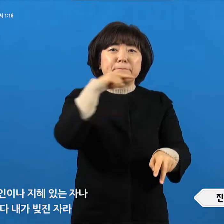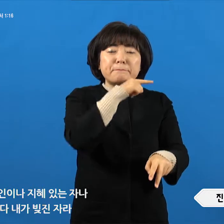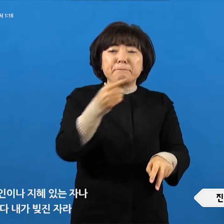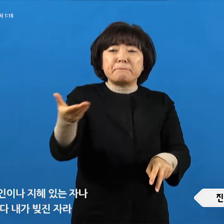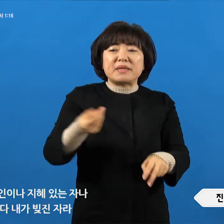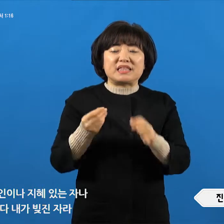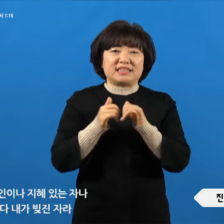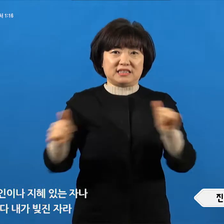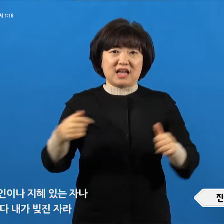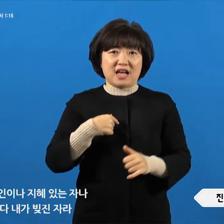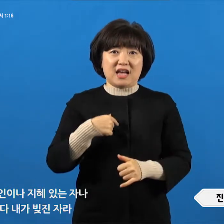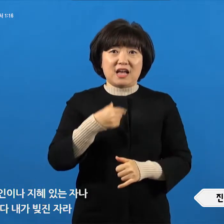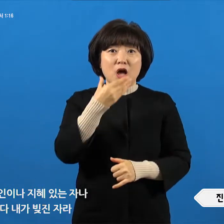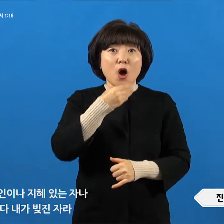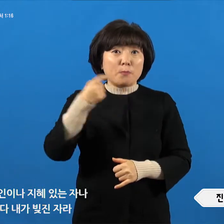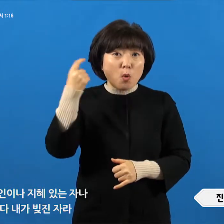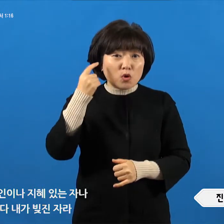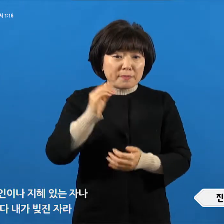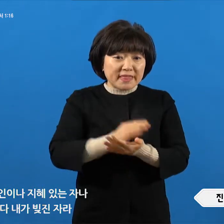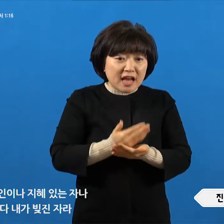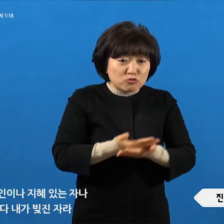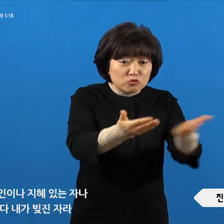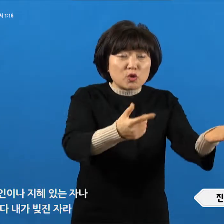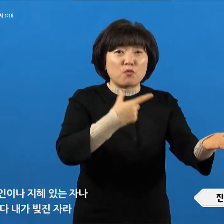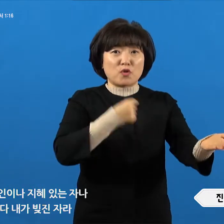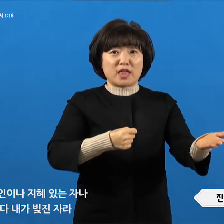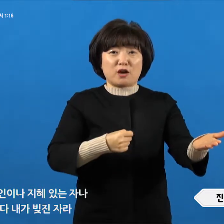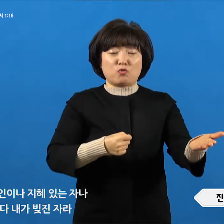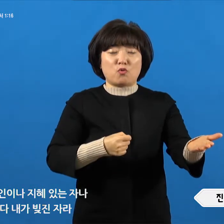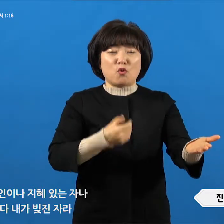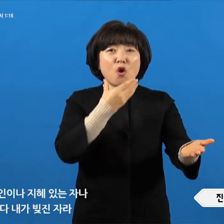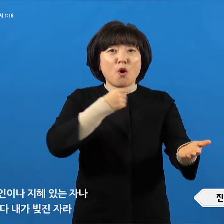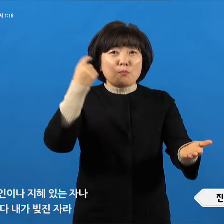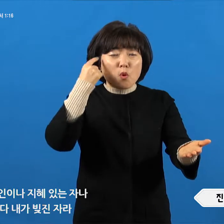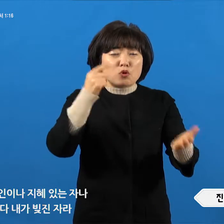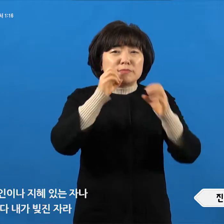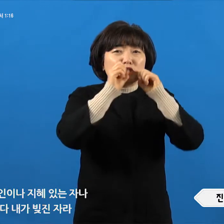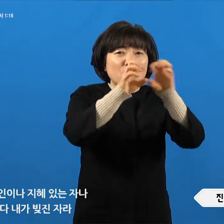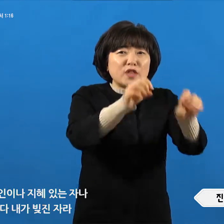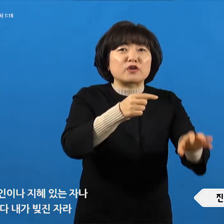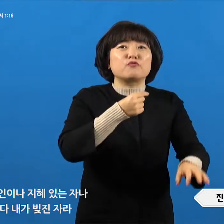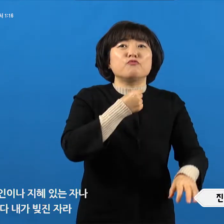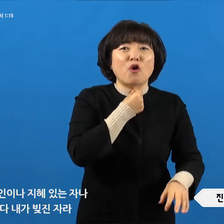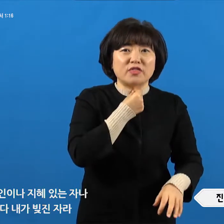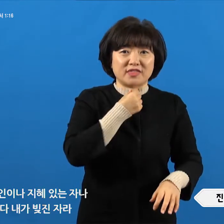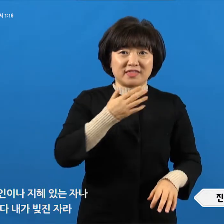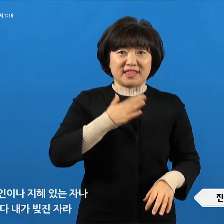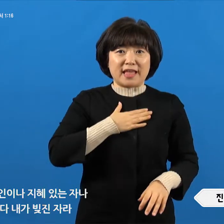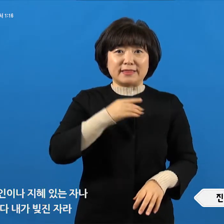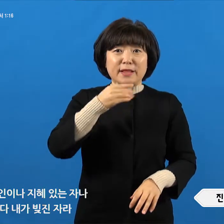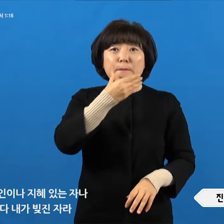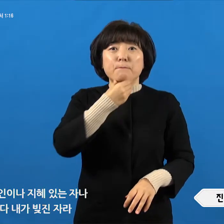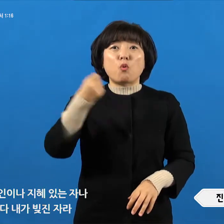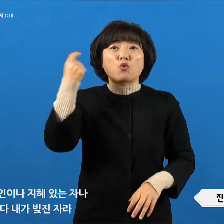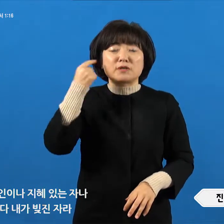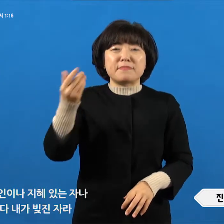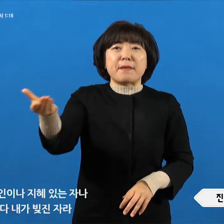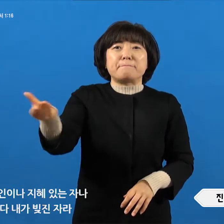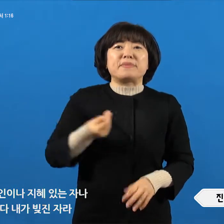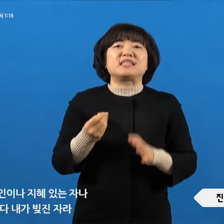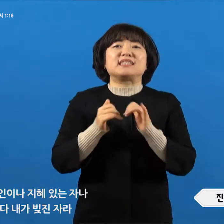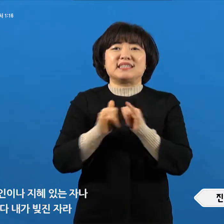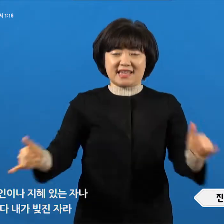말씀합니다. 복음을 나누기를 원하고 전하기를 원하는 그는 고백합니다. 나는 복음의 빚진